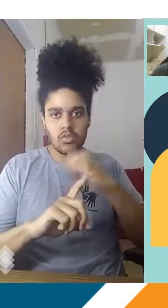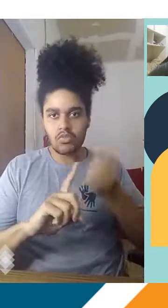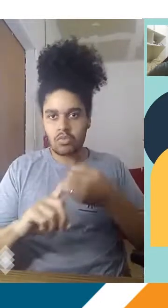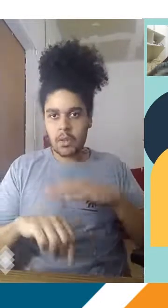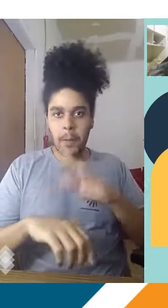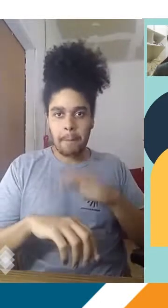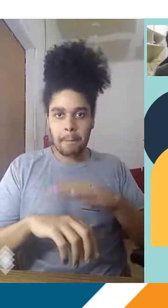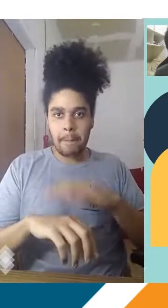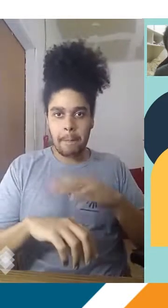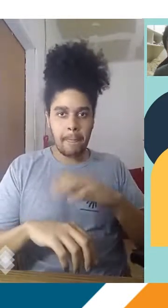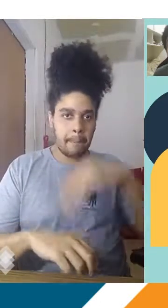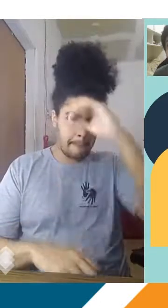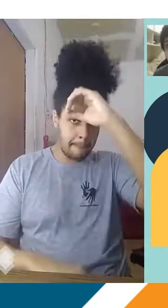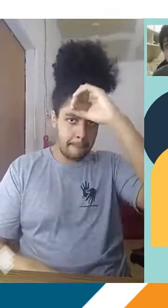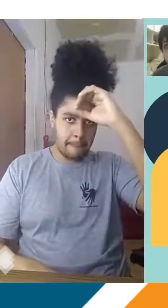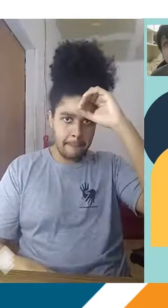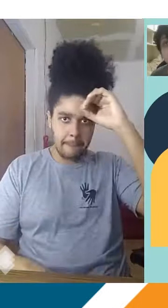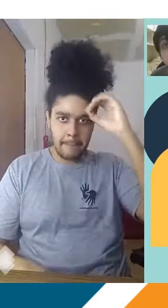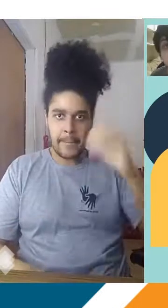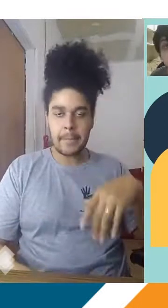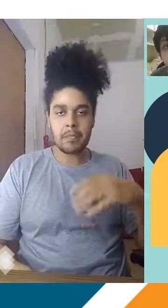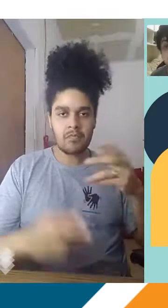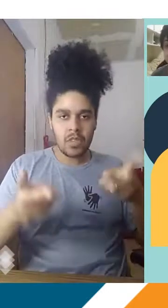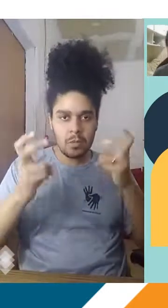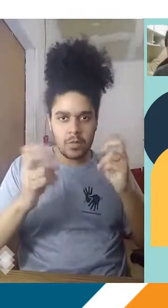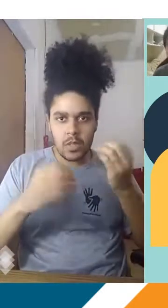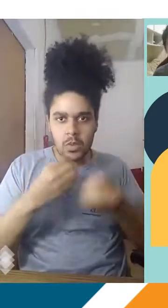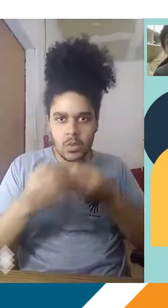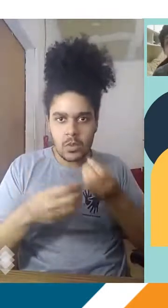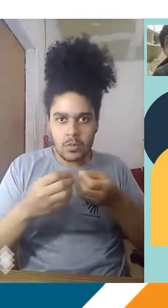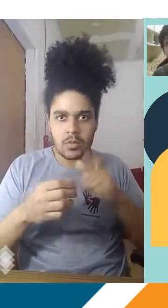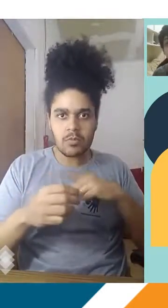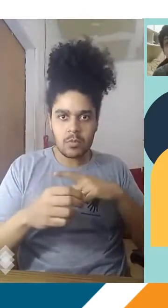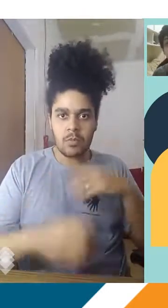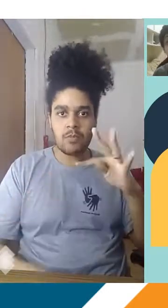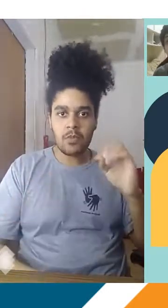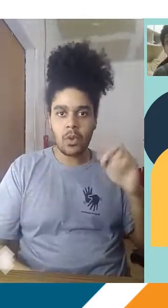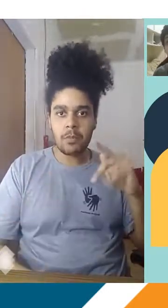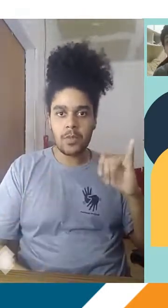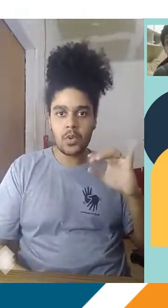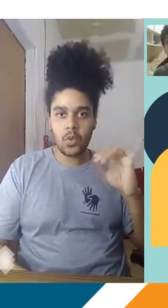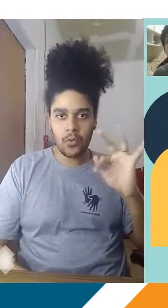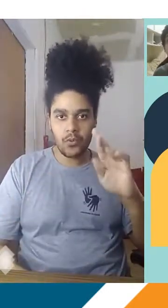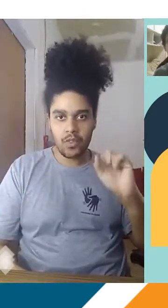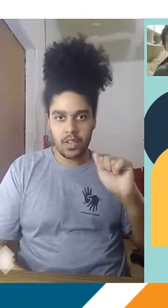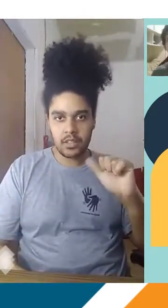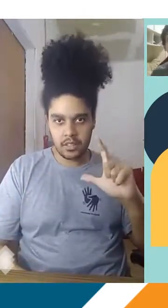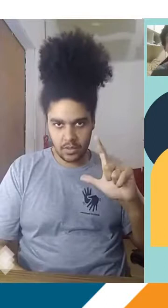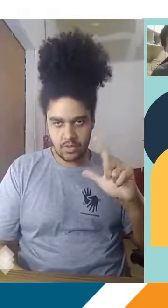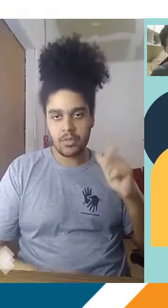alimentando até que a sociedade fique cada vez mais obscurantista. Percebam como aqui, novamente, eu tenho um tópico frasal, que